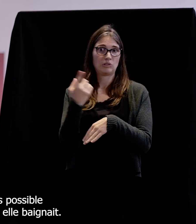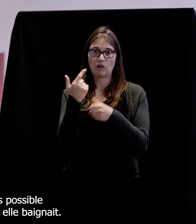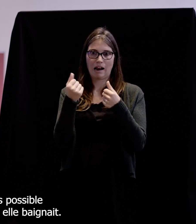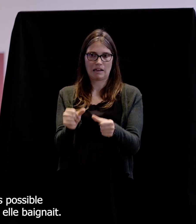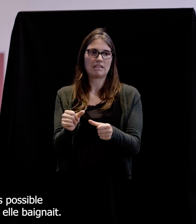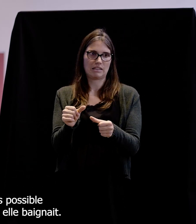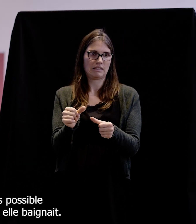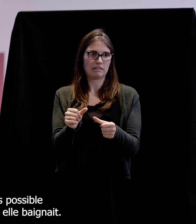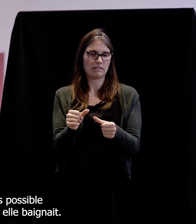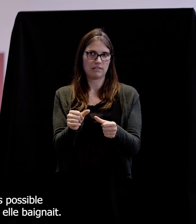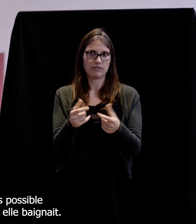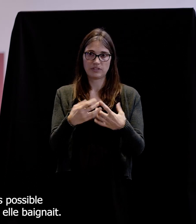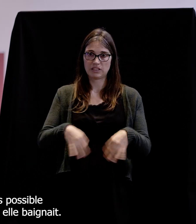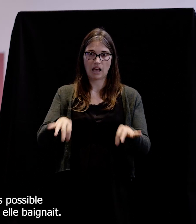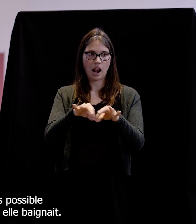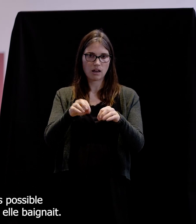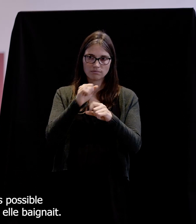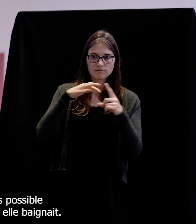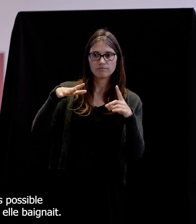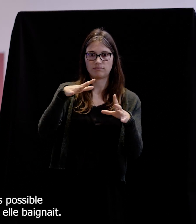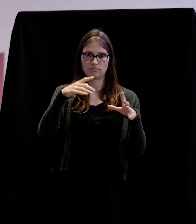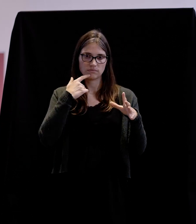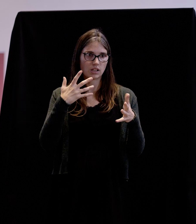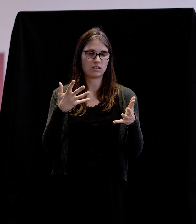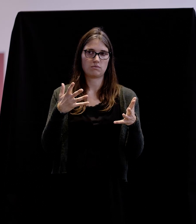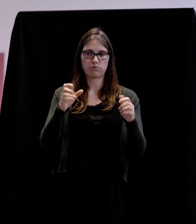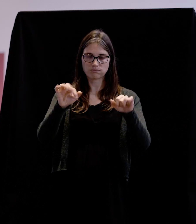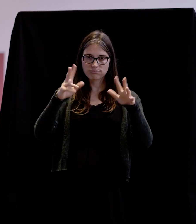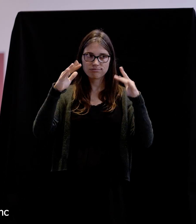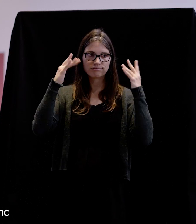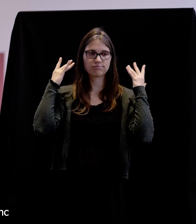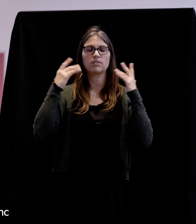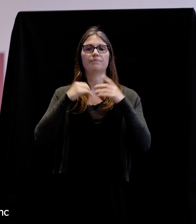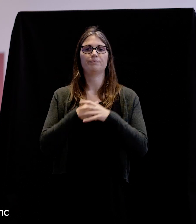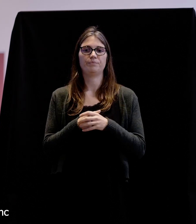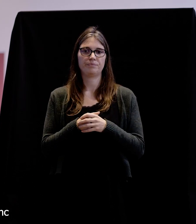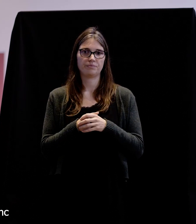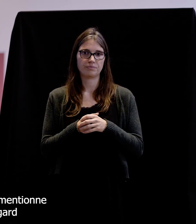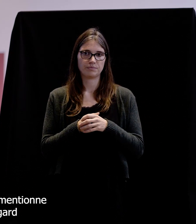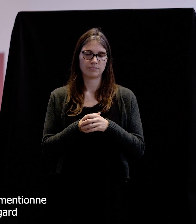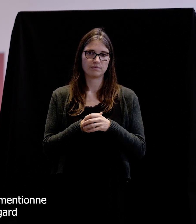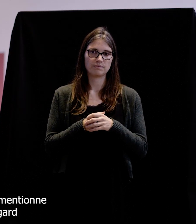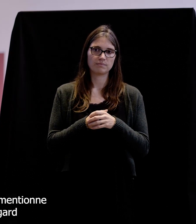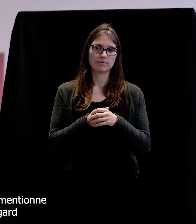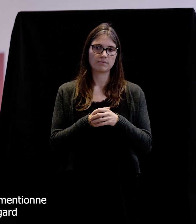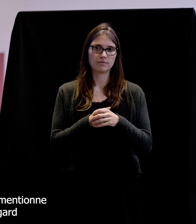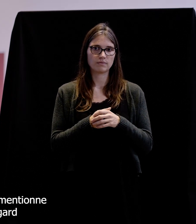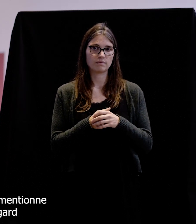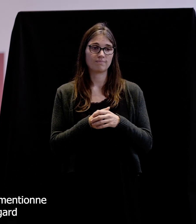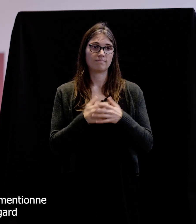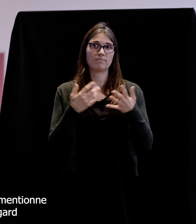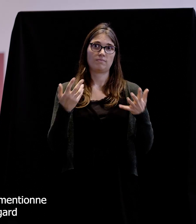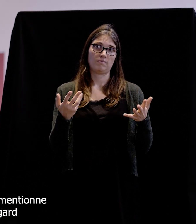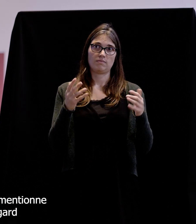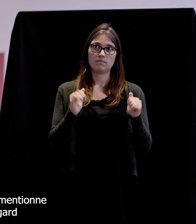possible dans le milieu où elle baignait. Et donc, il faut que je me mentionne